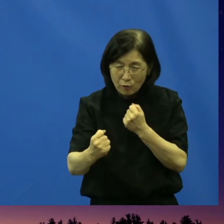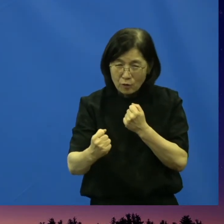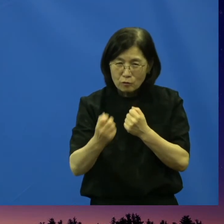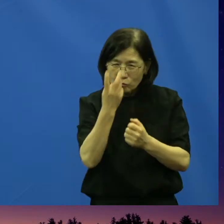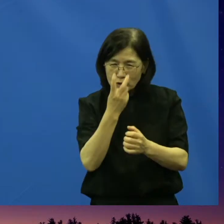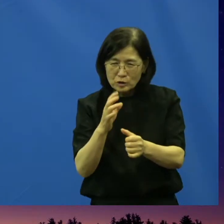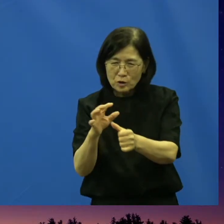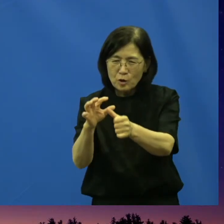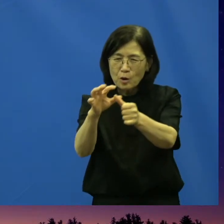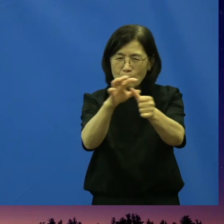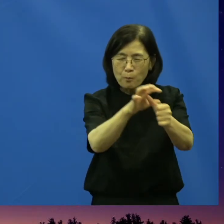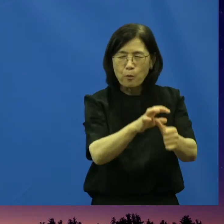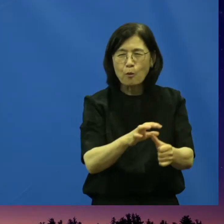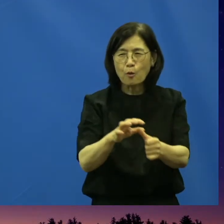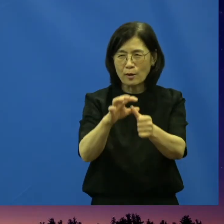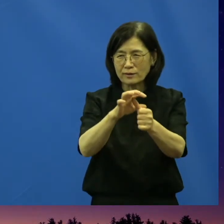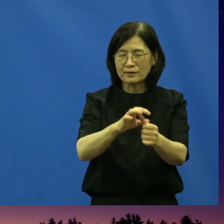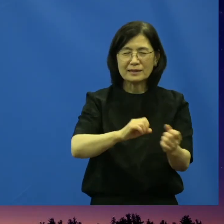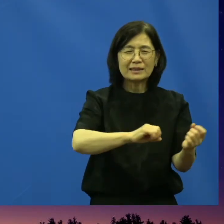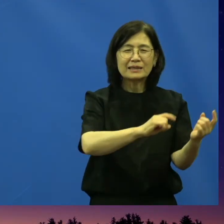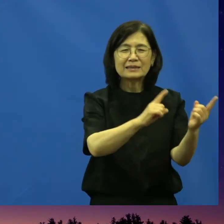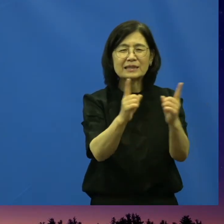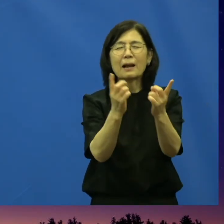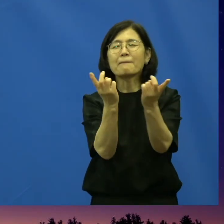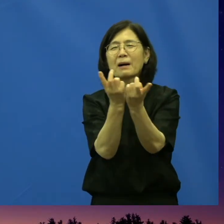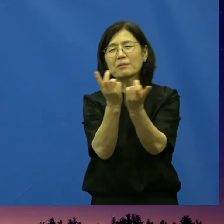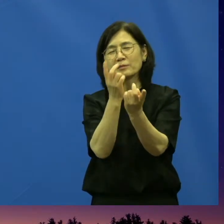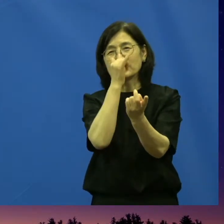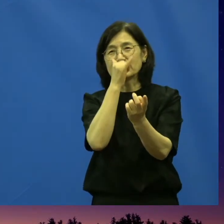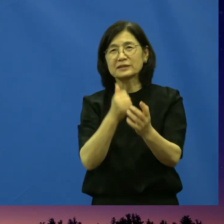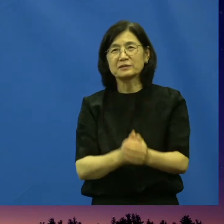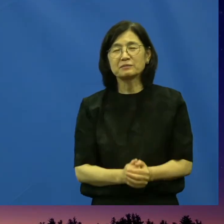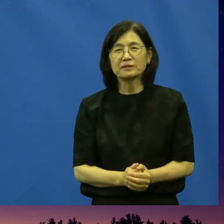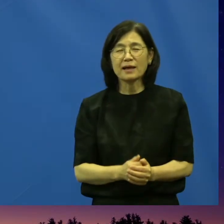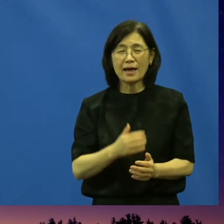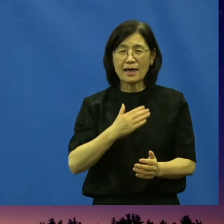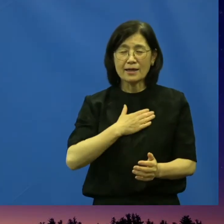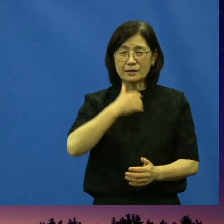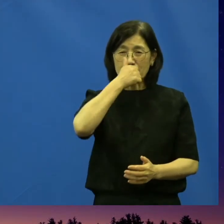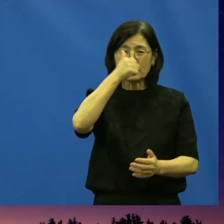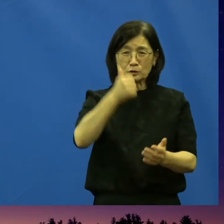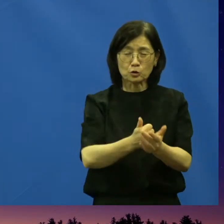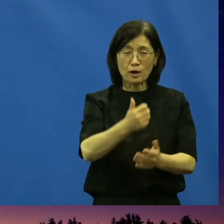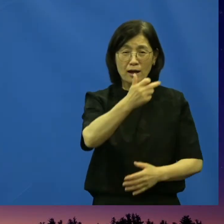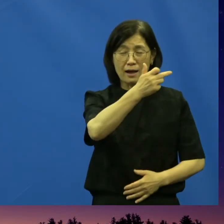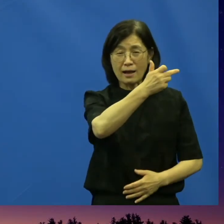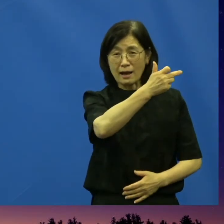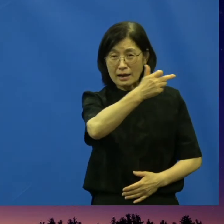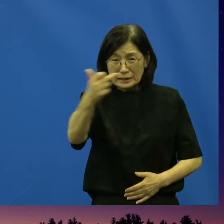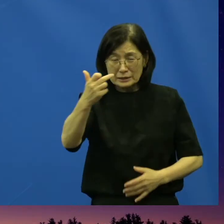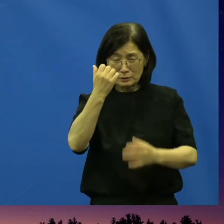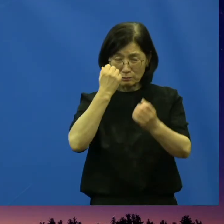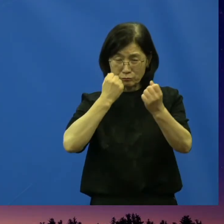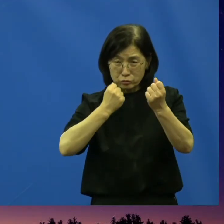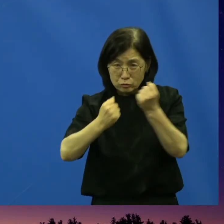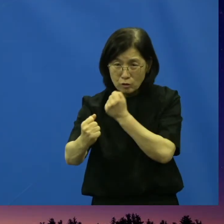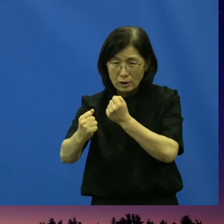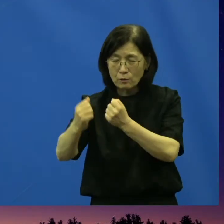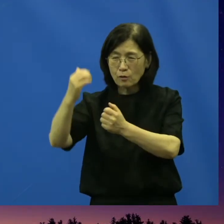아무리 지은 죄가 많아도 살 길이 있다는 거예요. 우리 죄가 아무리 중대해도 하나님의 자비는 크다는 거예요.